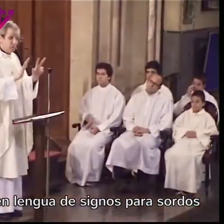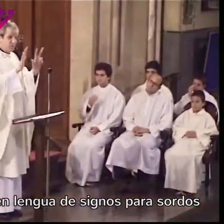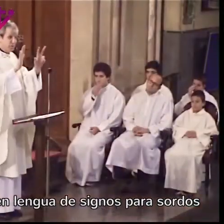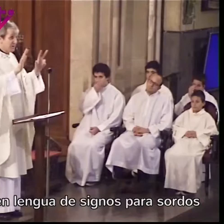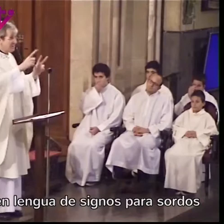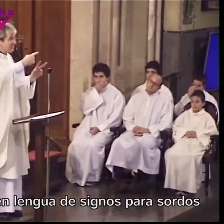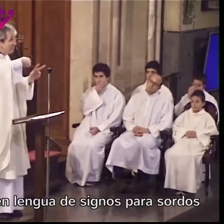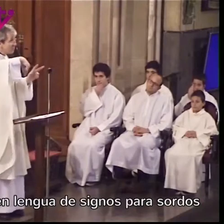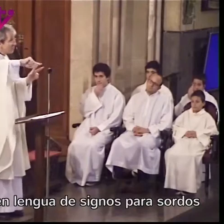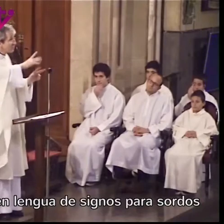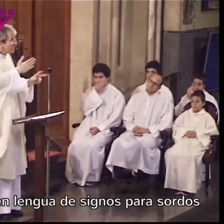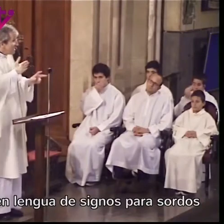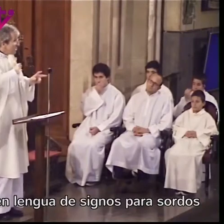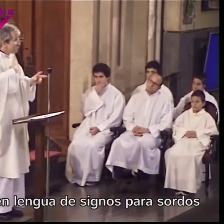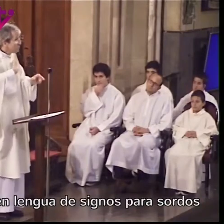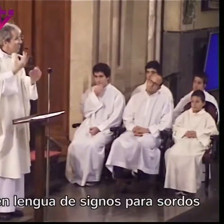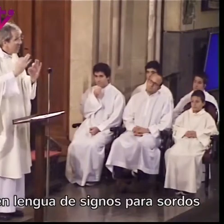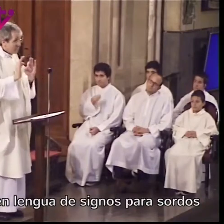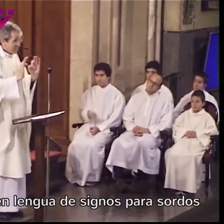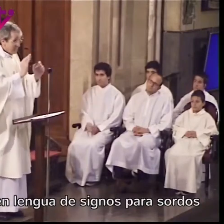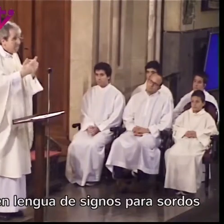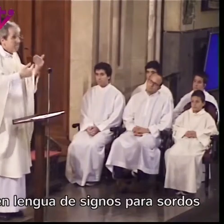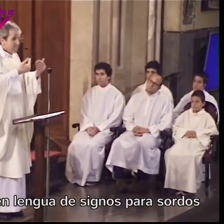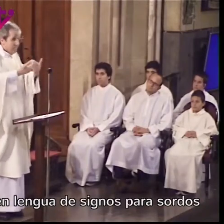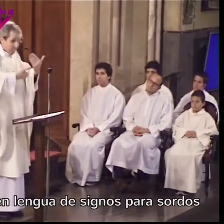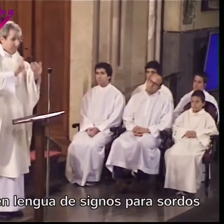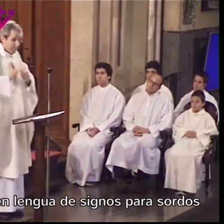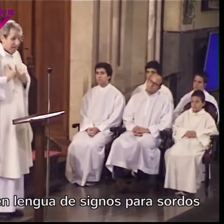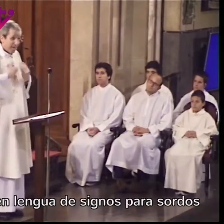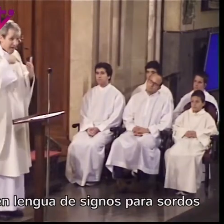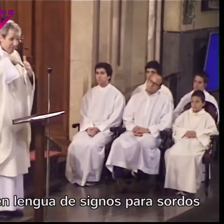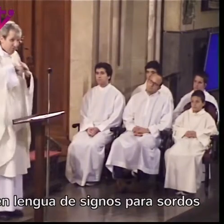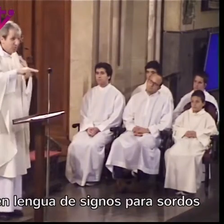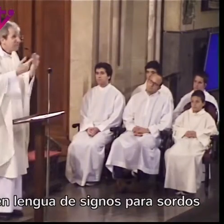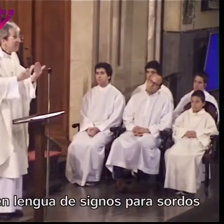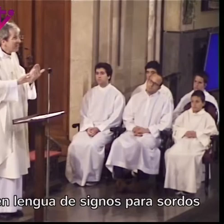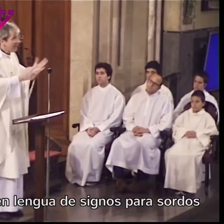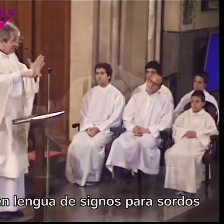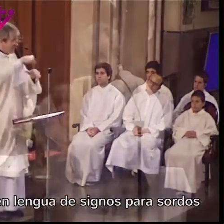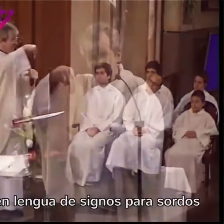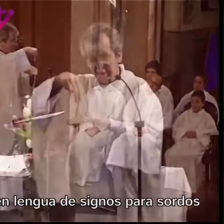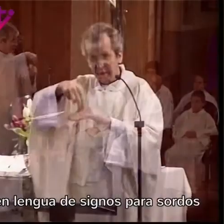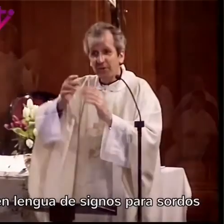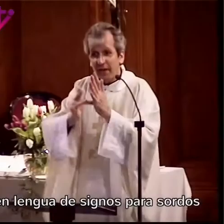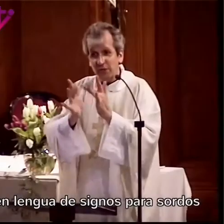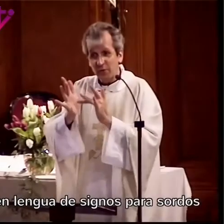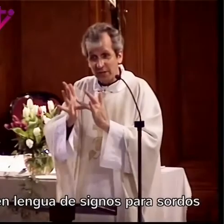ocho días nosotros hemos procurado vivir a fondo y celebrar la resurrección de Jesucristo